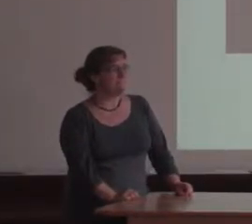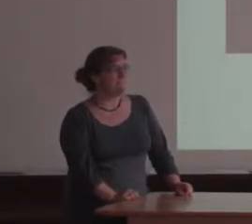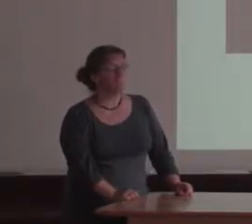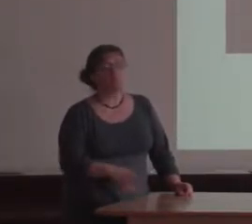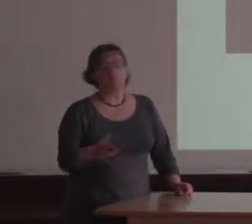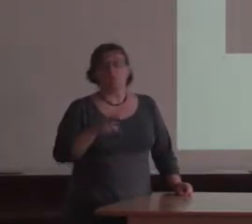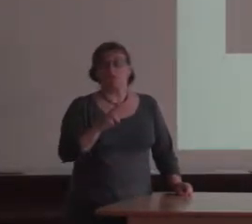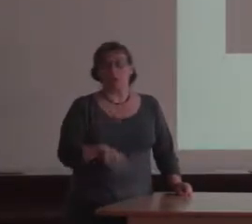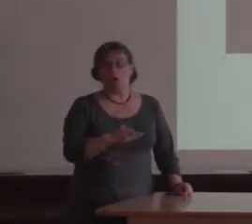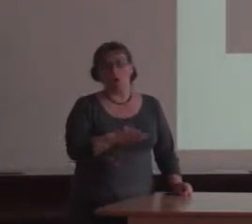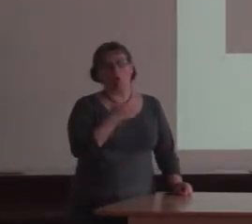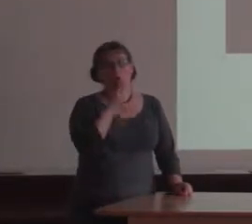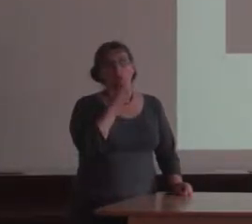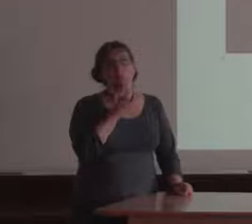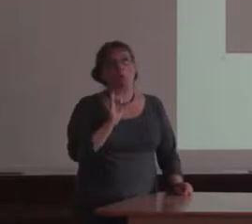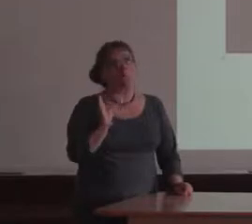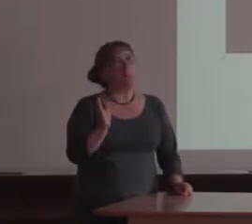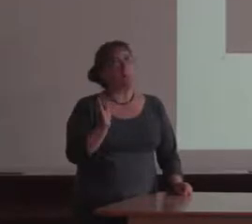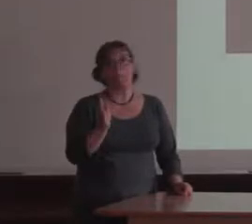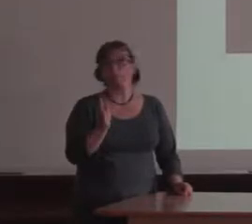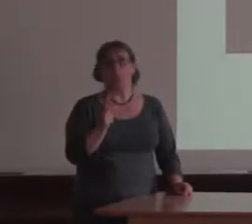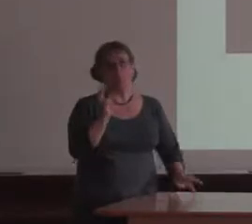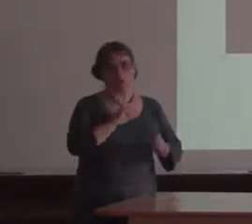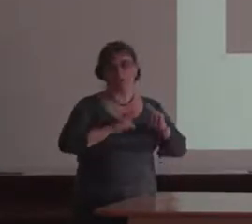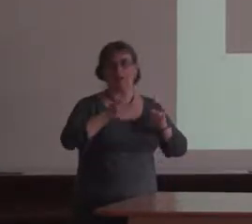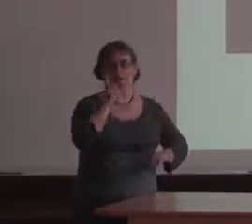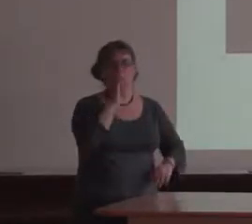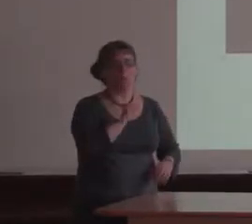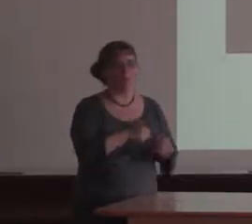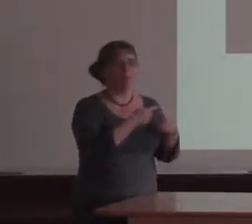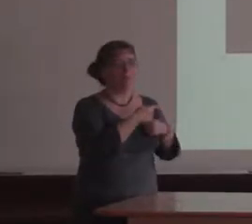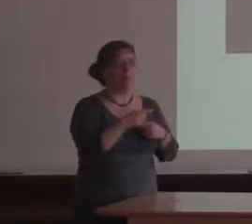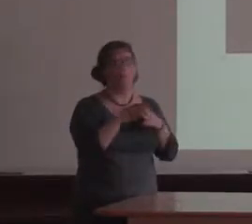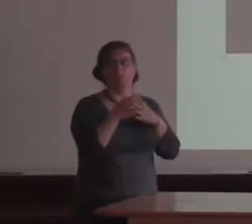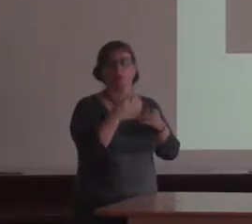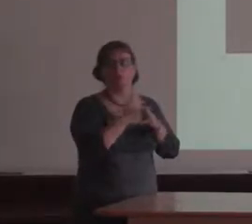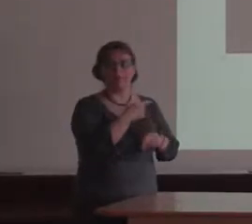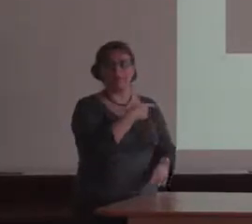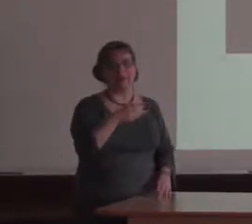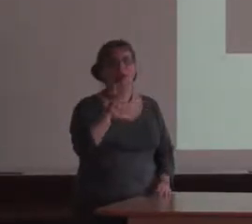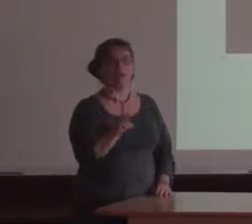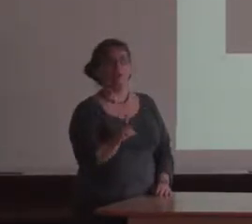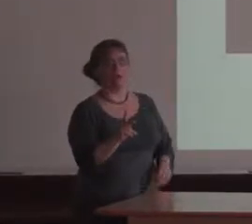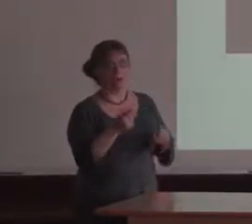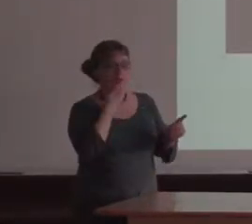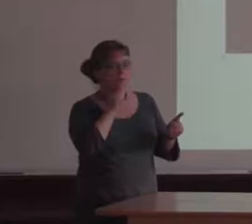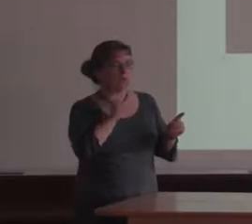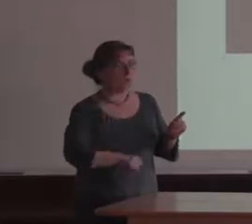souvent. Le plus souvent, je vais utiliser la petite option -k qui permet de lui passer un